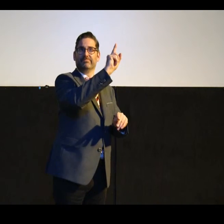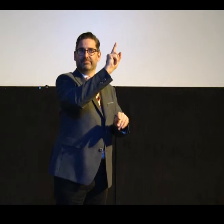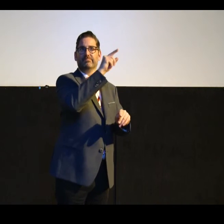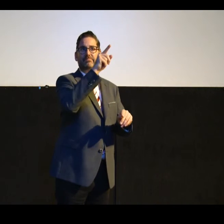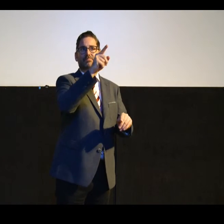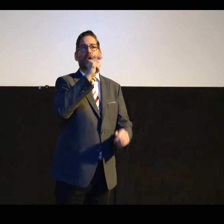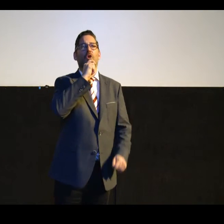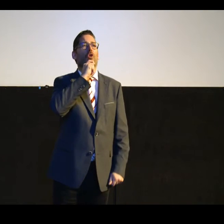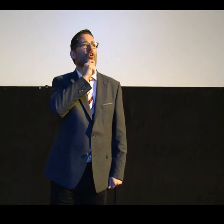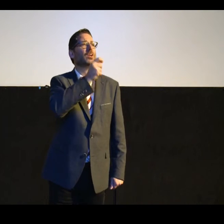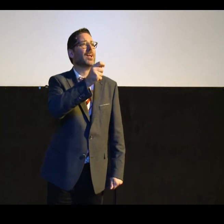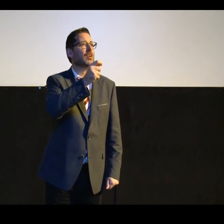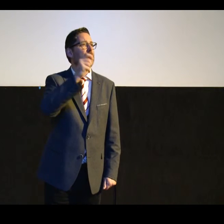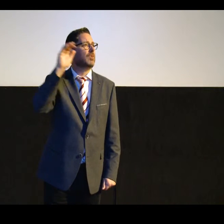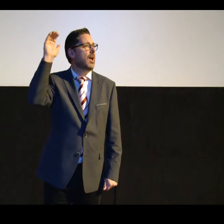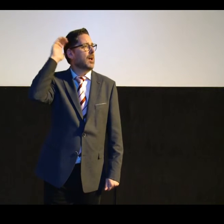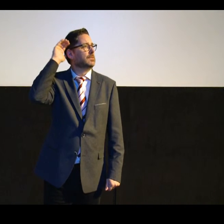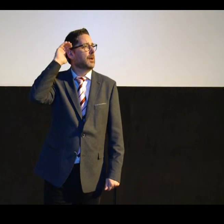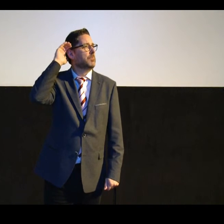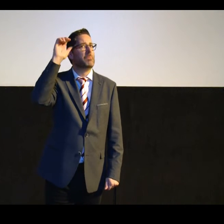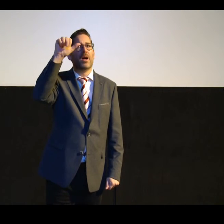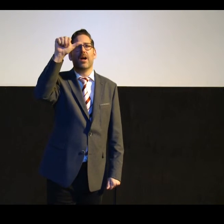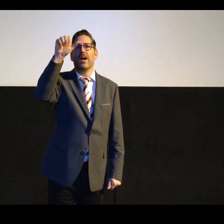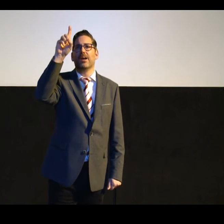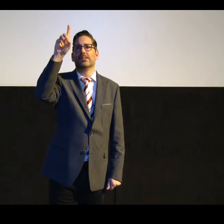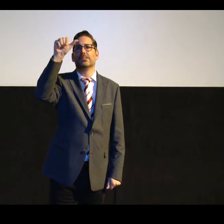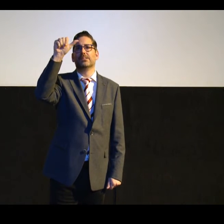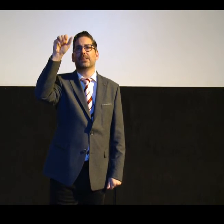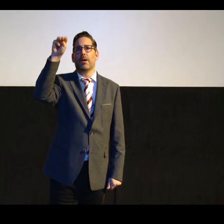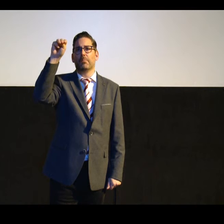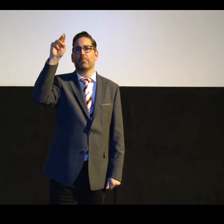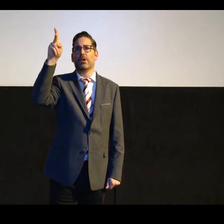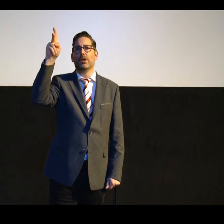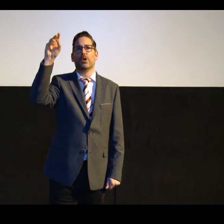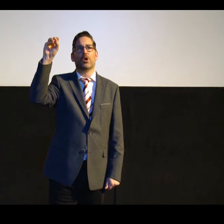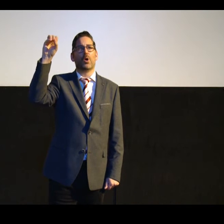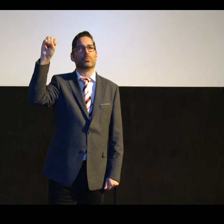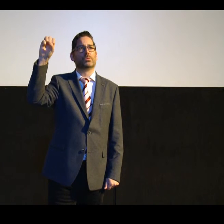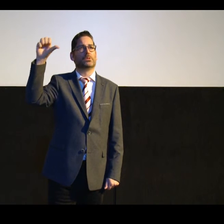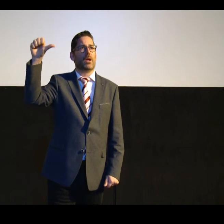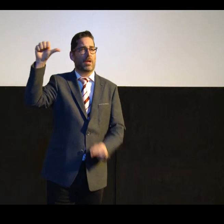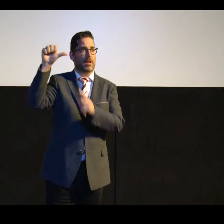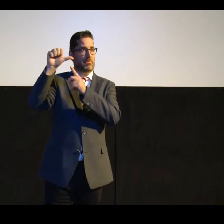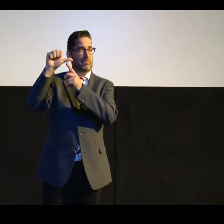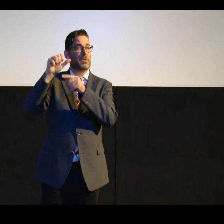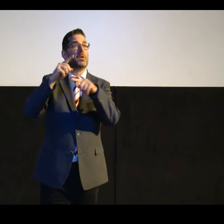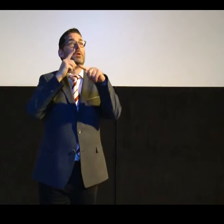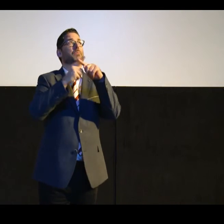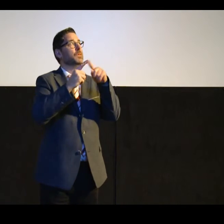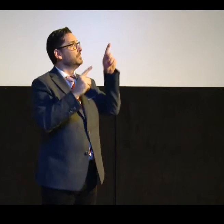Y en el Parlamento Europeo también contamos con representación de la comunidad sorda. Contamos con 2 eurodiputados